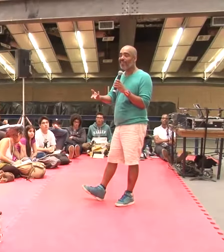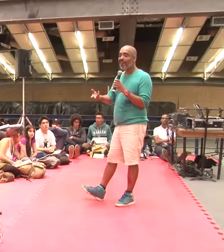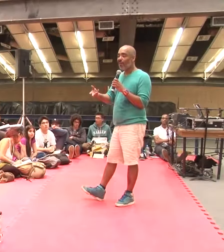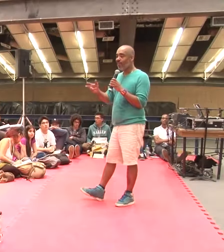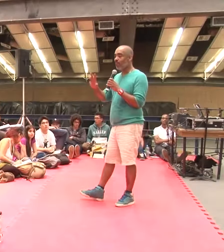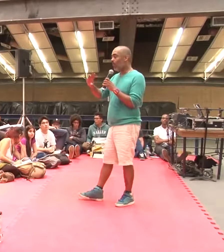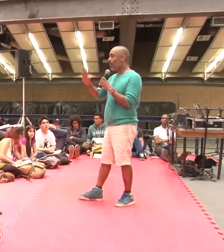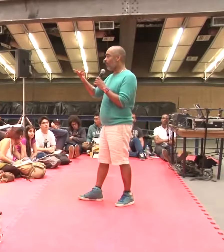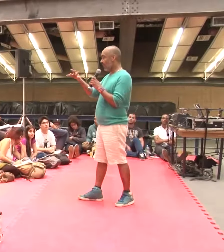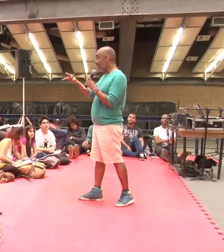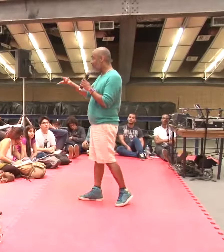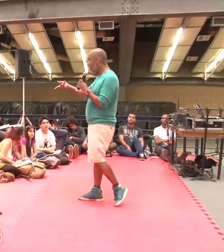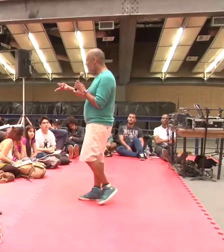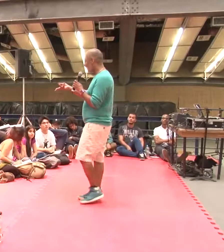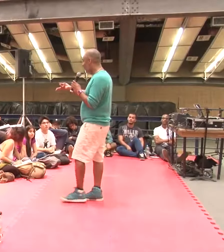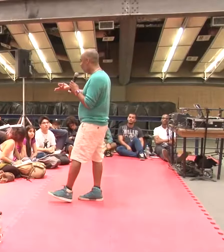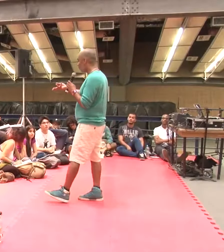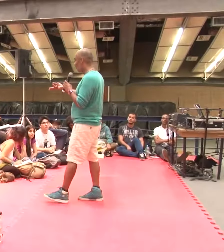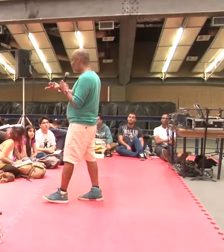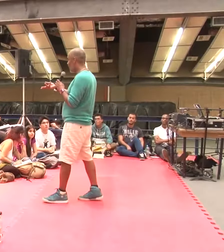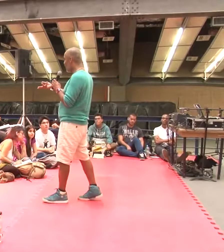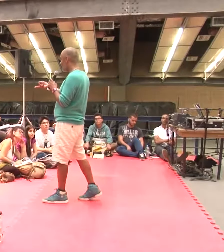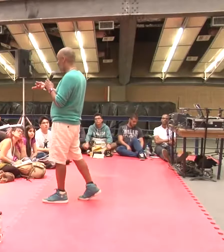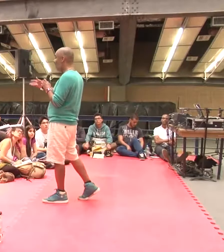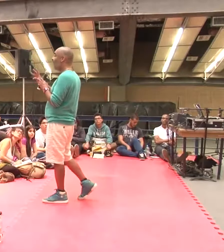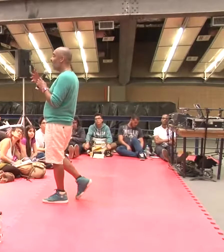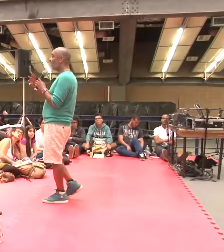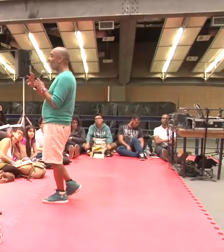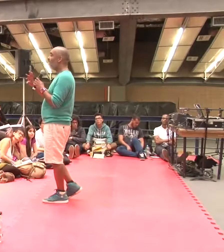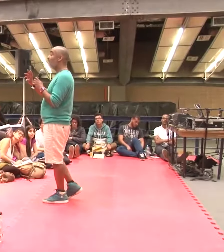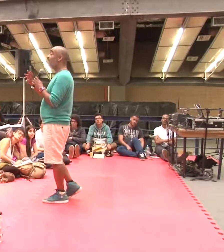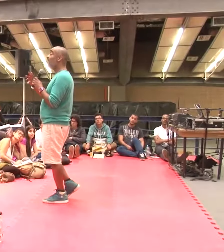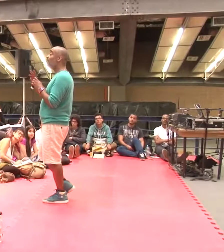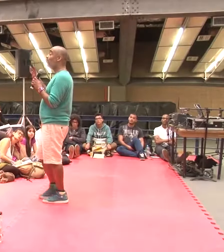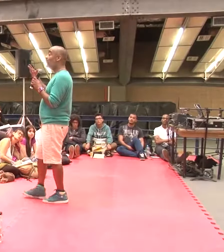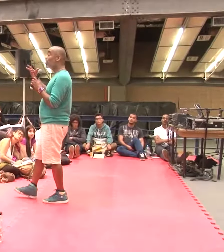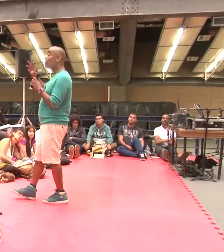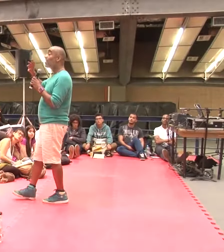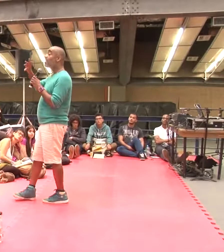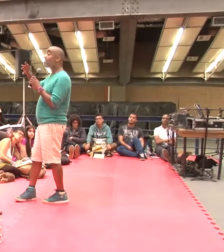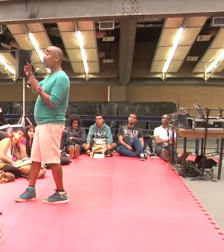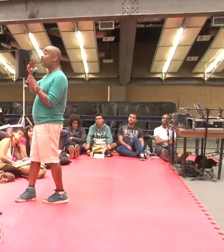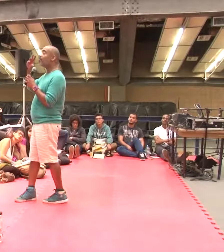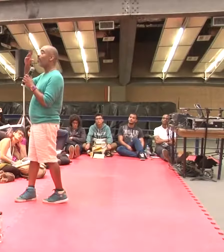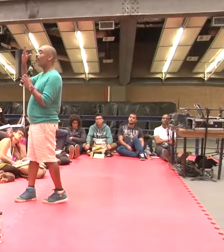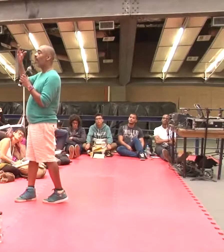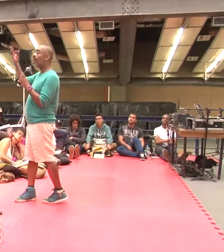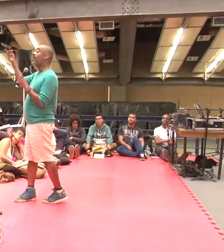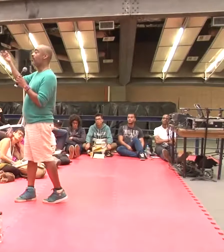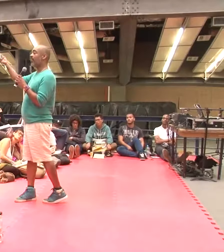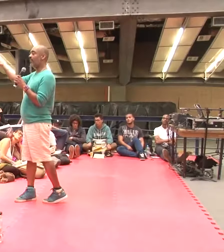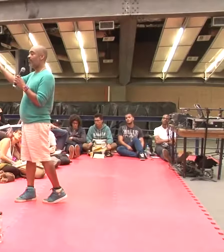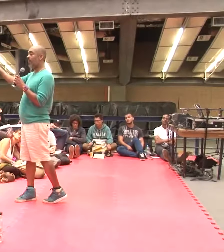provavelmente, o que João Romão teria feito naquela altura do campeonato, né, era demolir ou